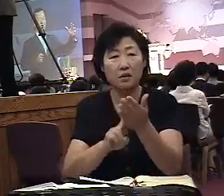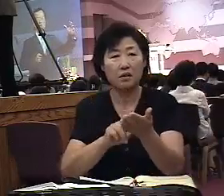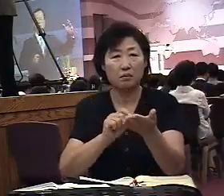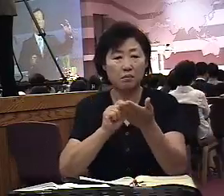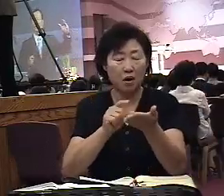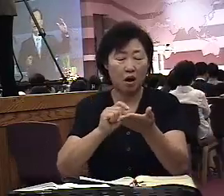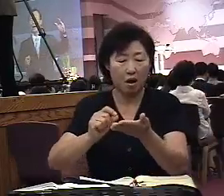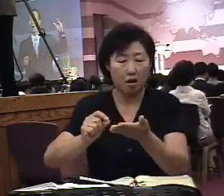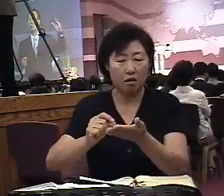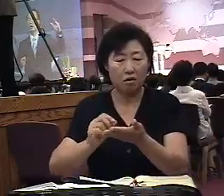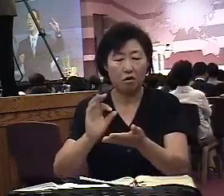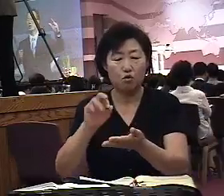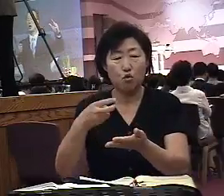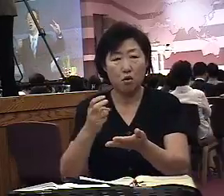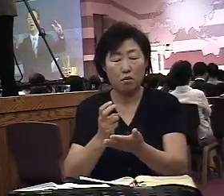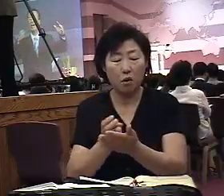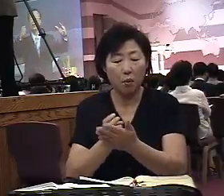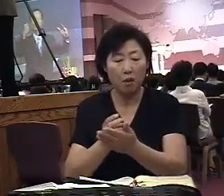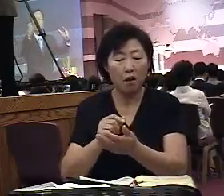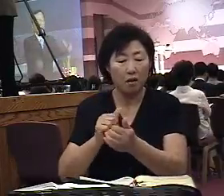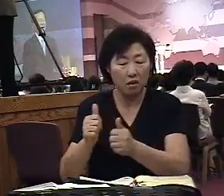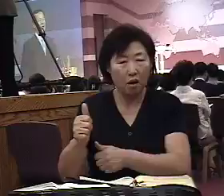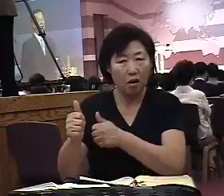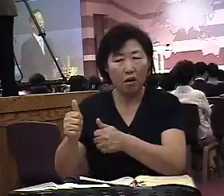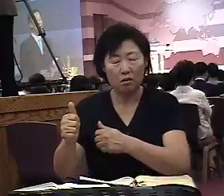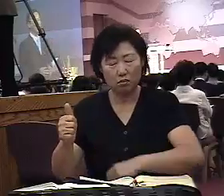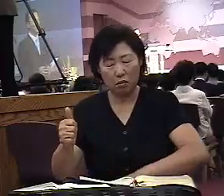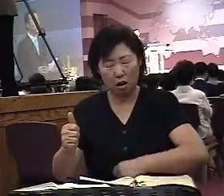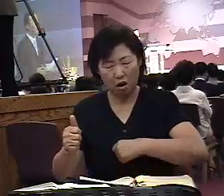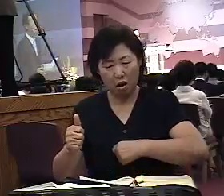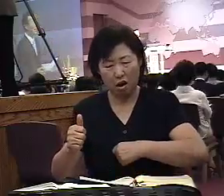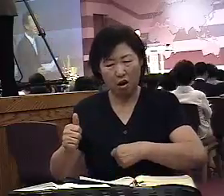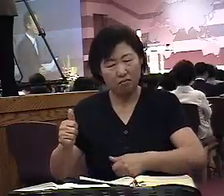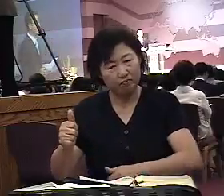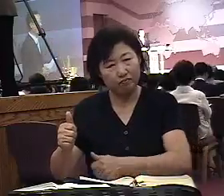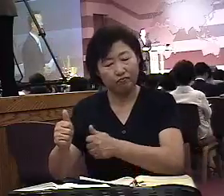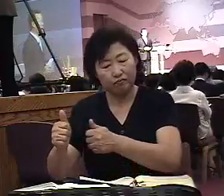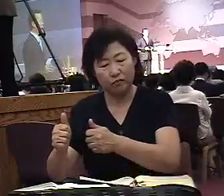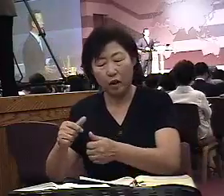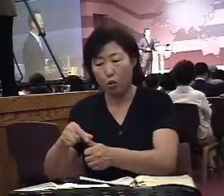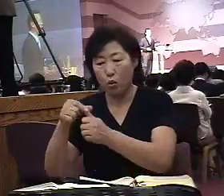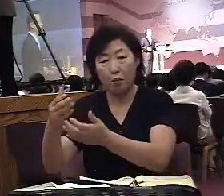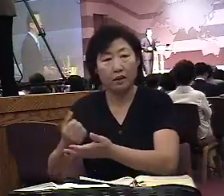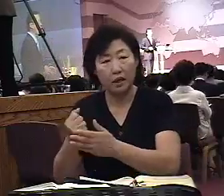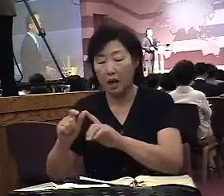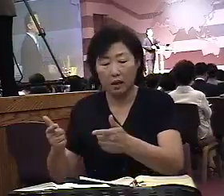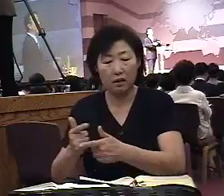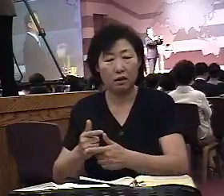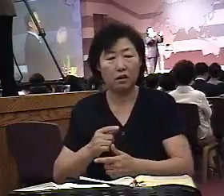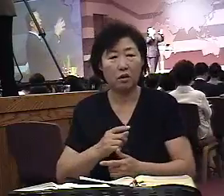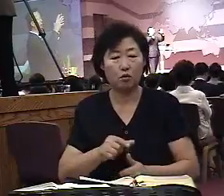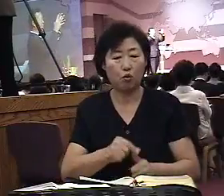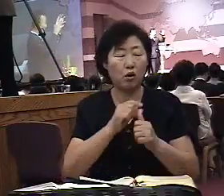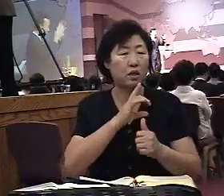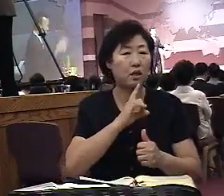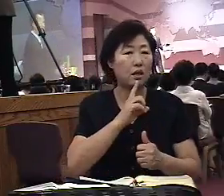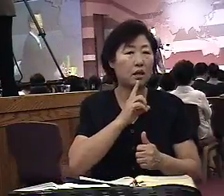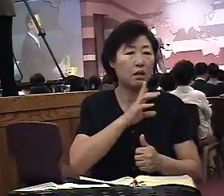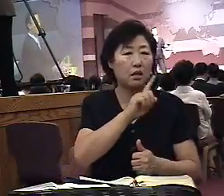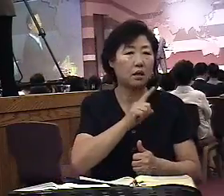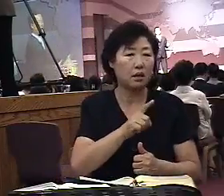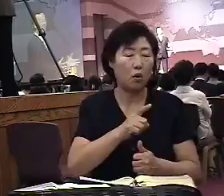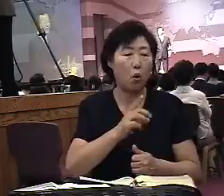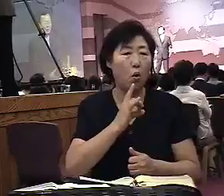우리가 율법을 따라 어떠한 선행을 준행하면서 구원받는 게 아니라 우리의 구원이란 오직 하나님의